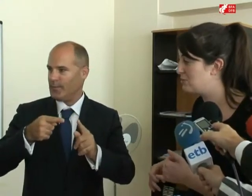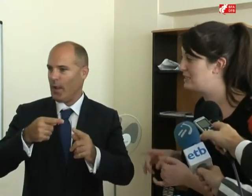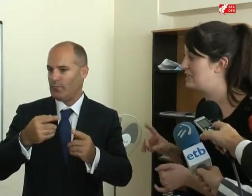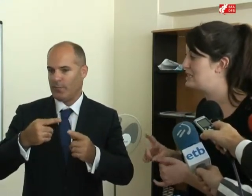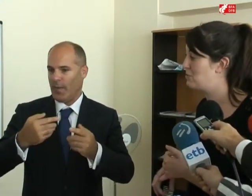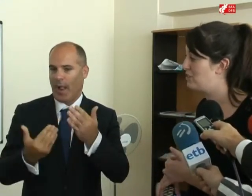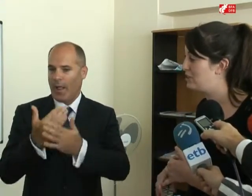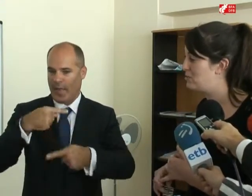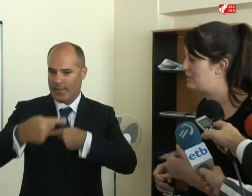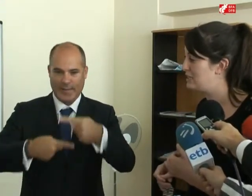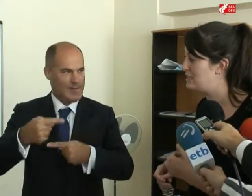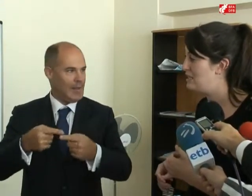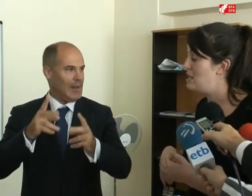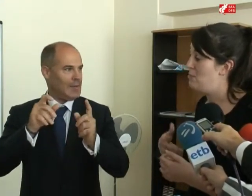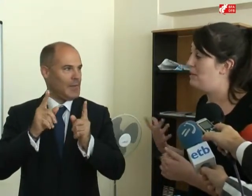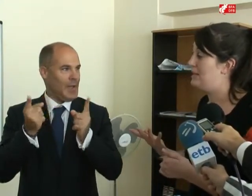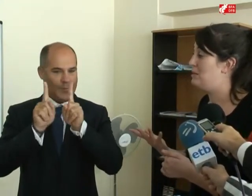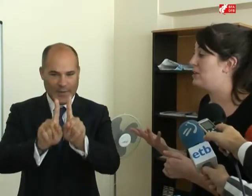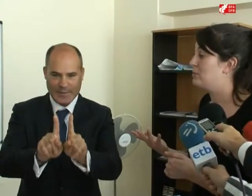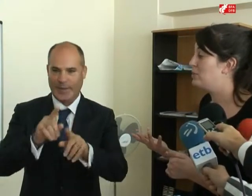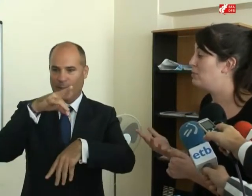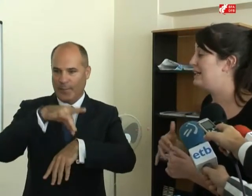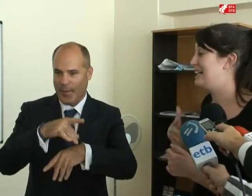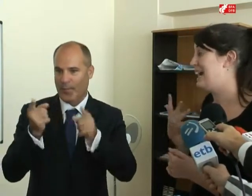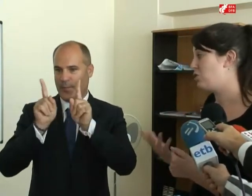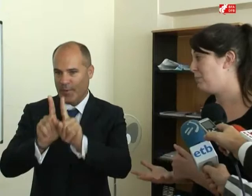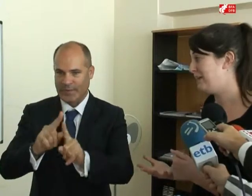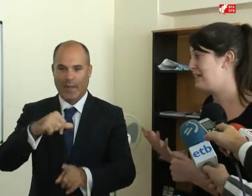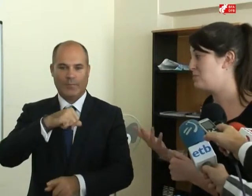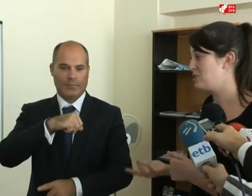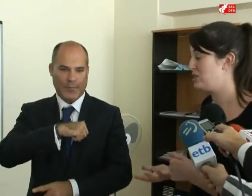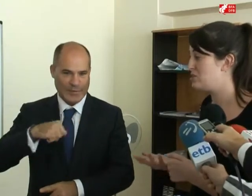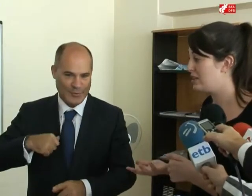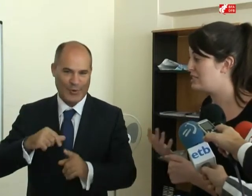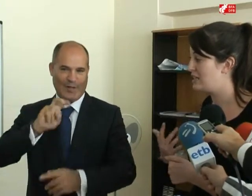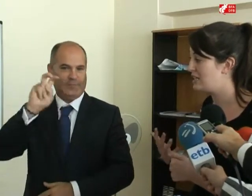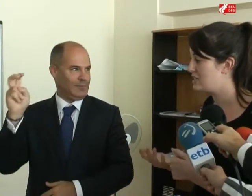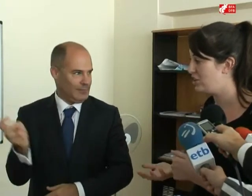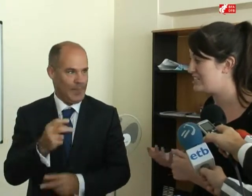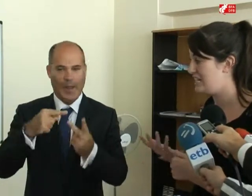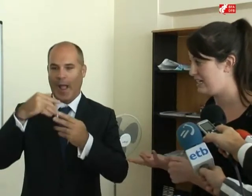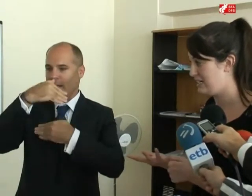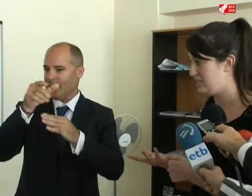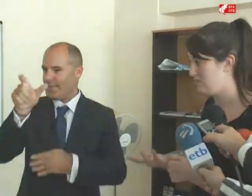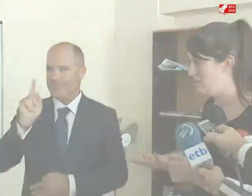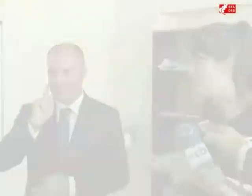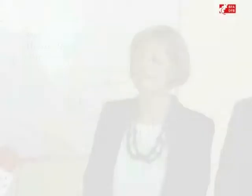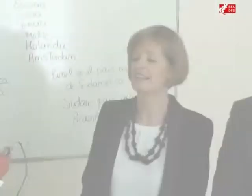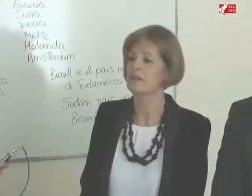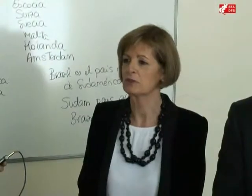intérpretes, que el servicio de intérpretes es para, por ejemplo, para acompañar a las personas sordas a hacer gestiones diarias. Desde la Diputación